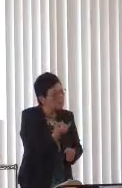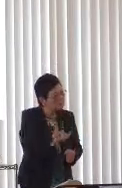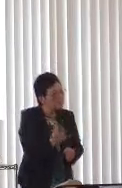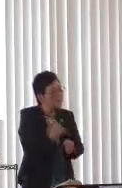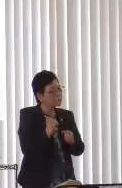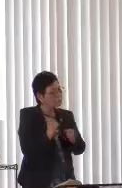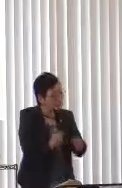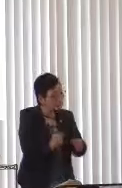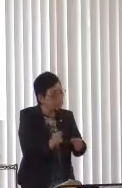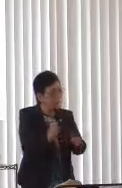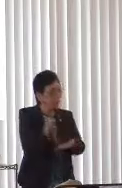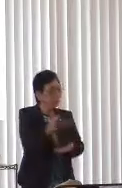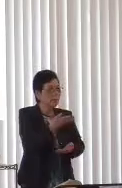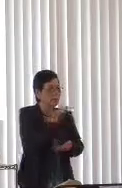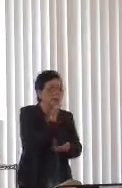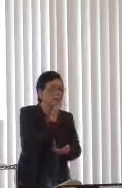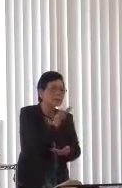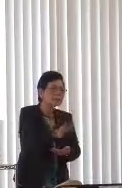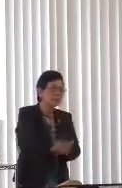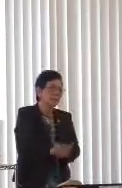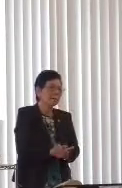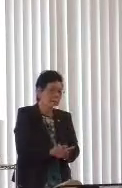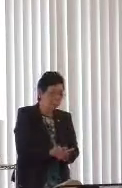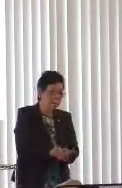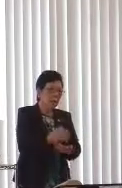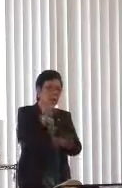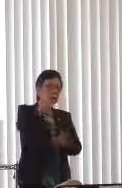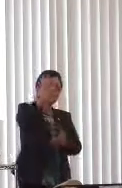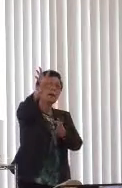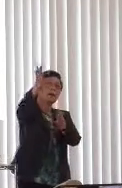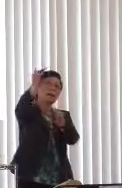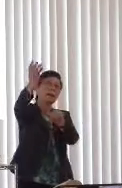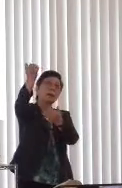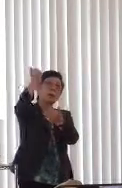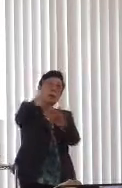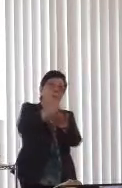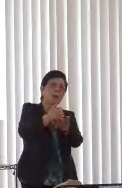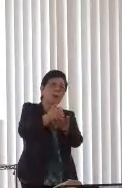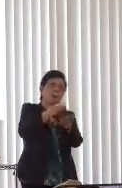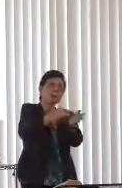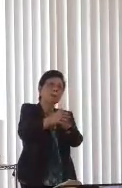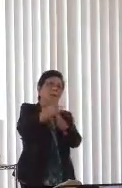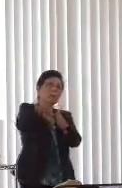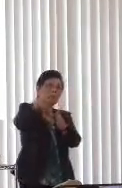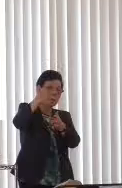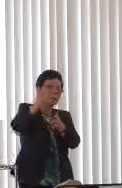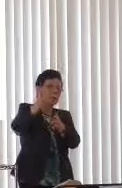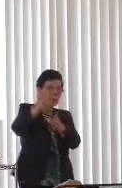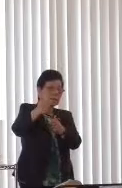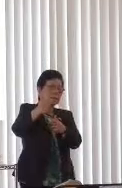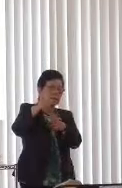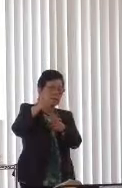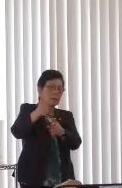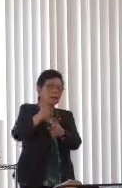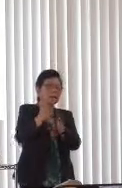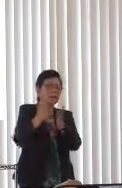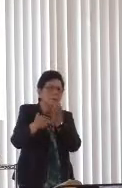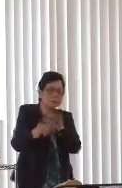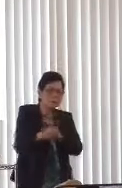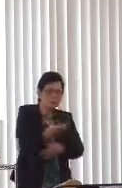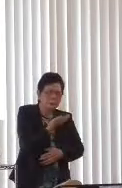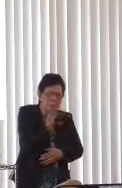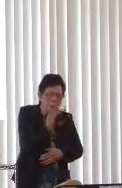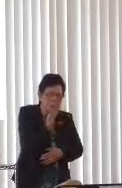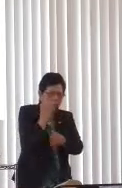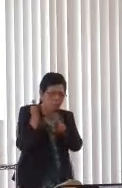のことがやがて来られるイエス様の来臨に備える備えであるということを学び